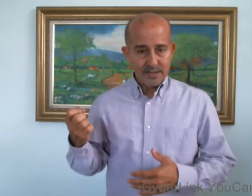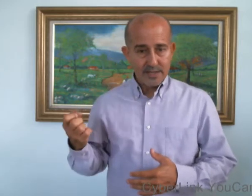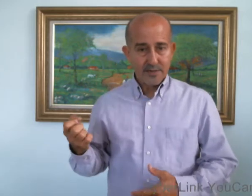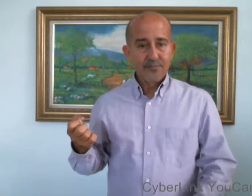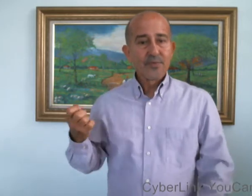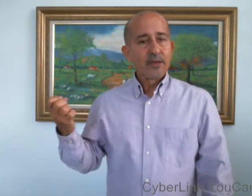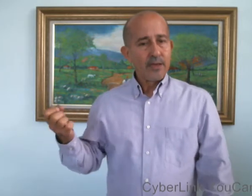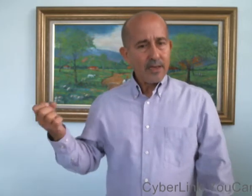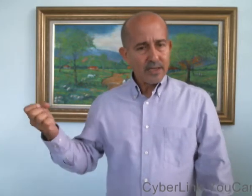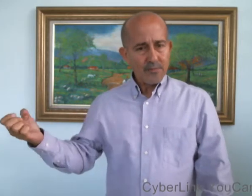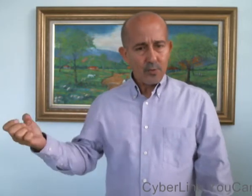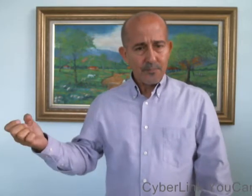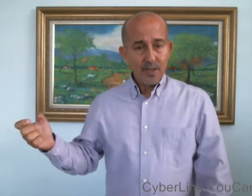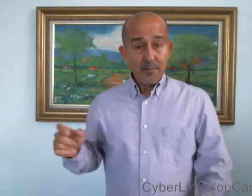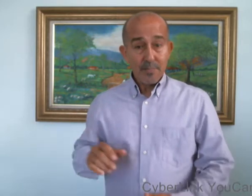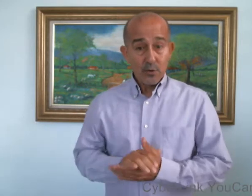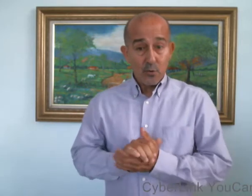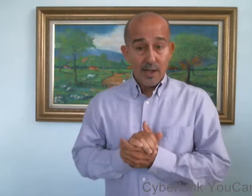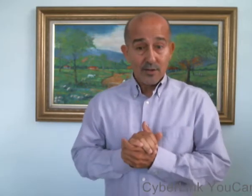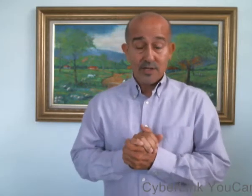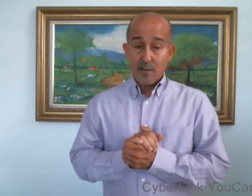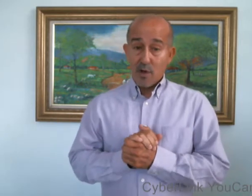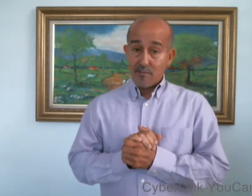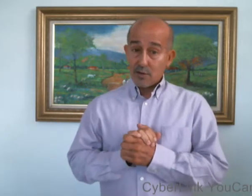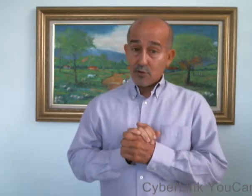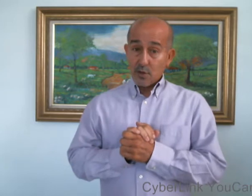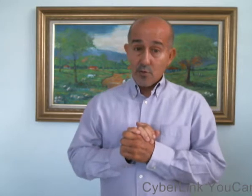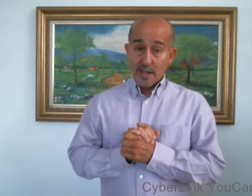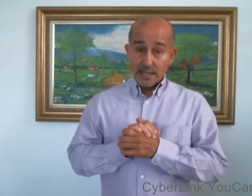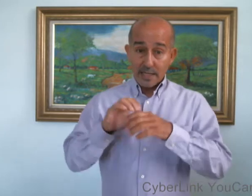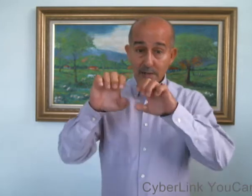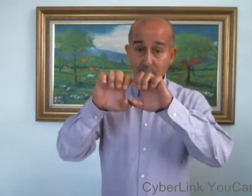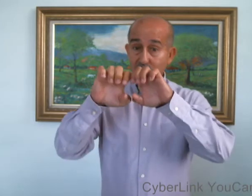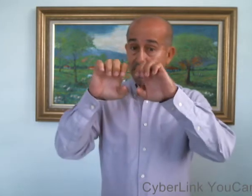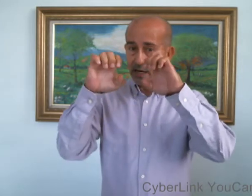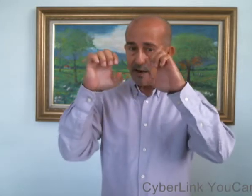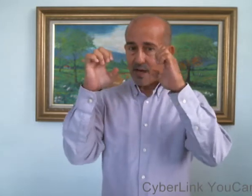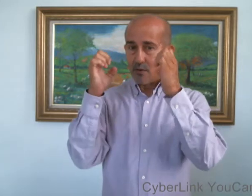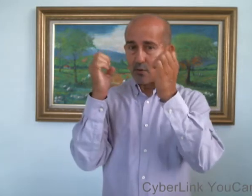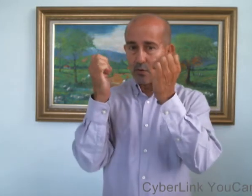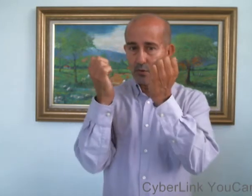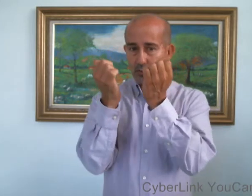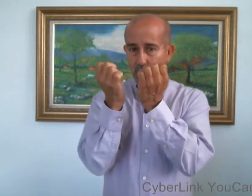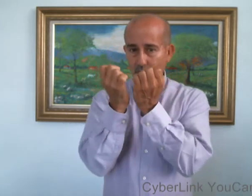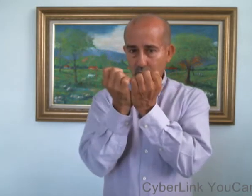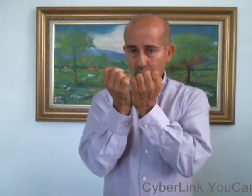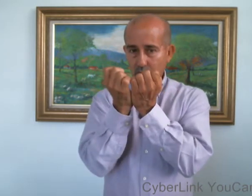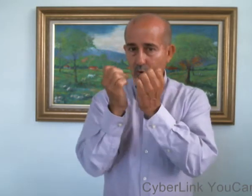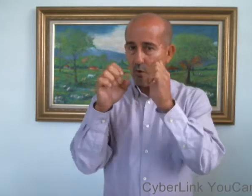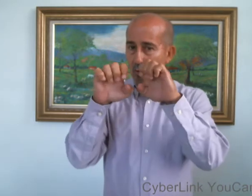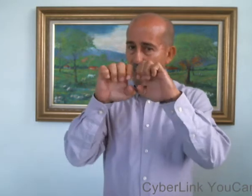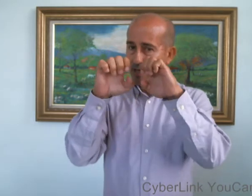seña. Equipo. Pero cuando estamos hablando de un equipo de trabajo, o un equipo